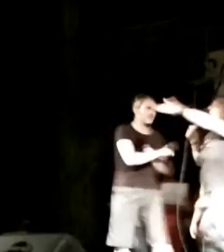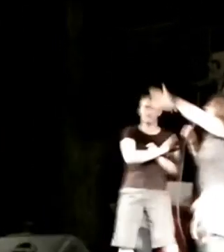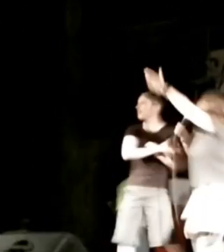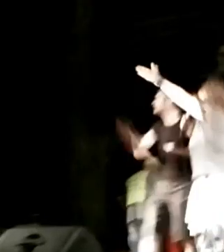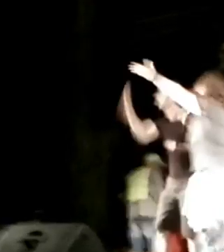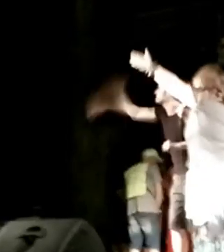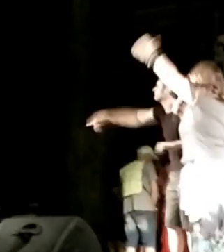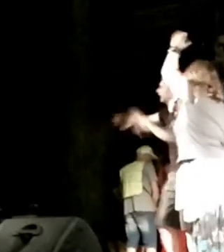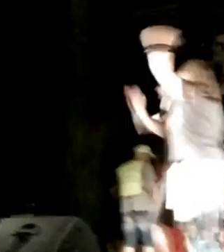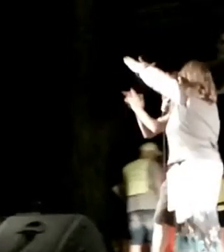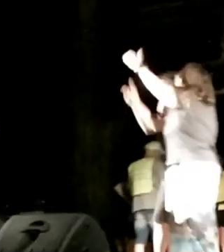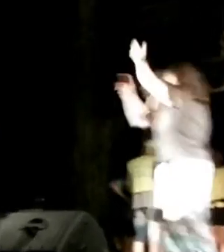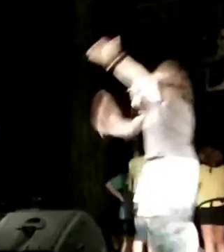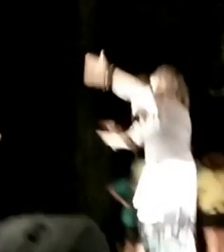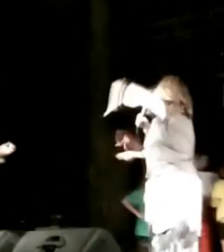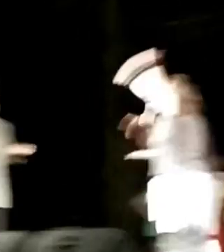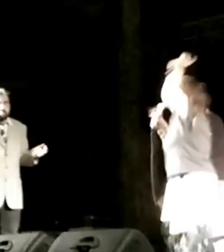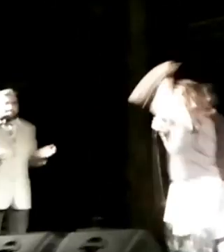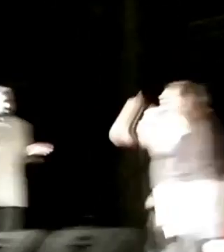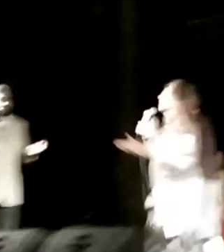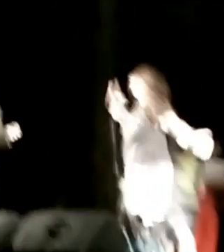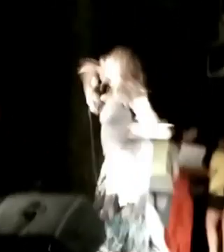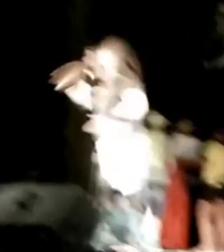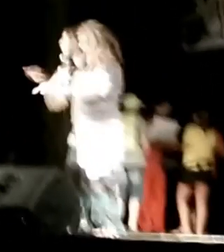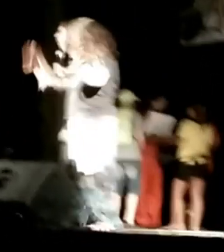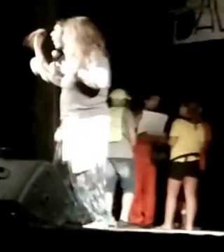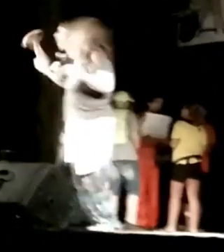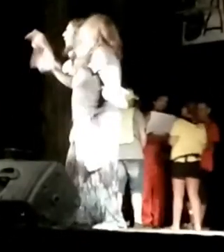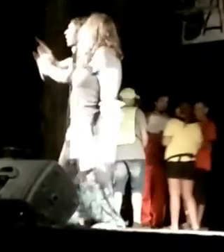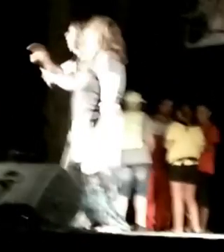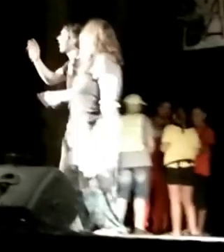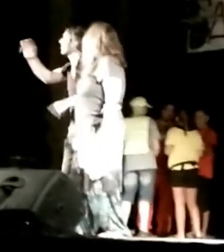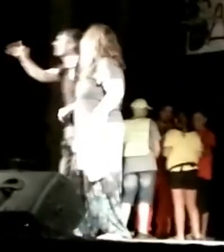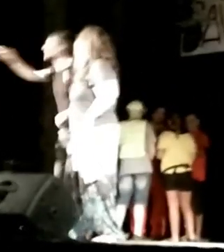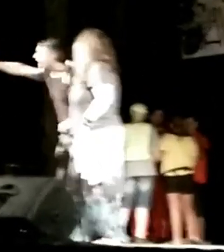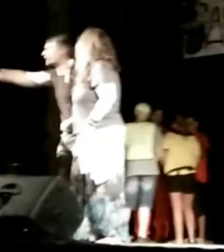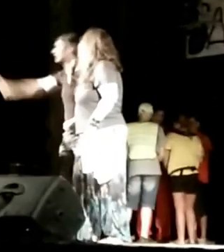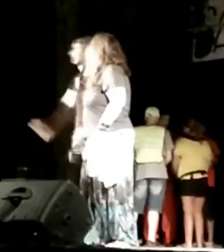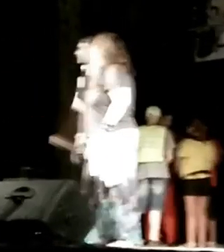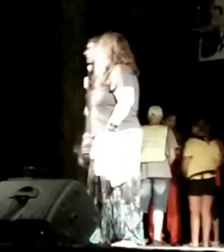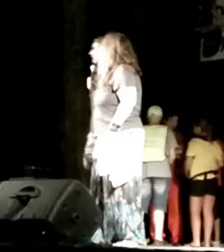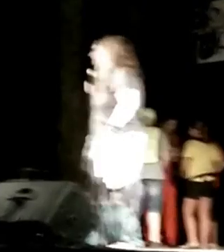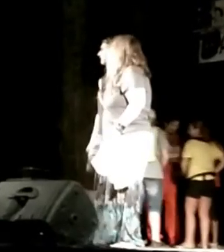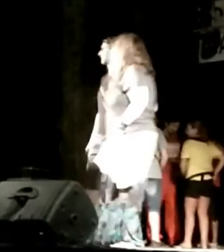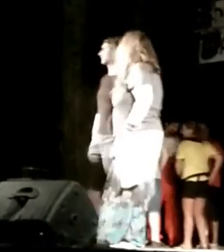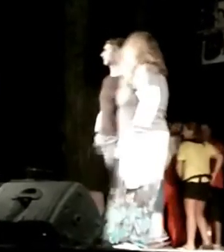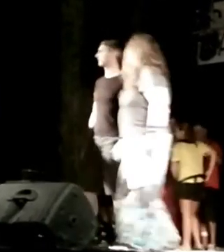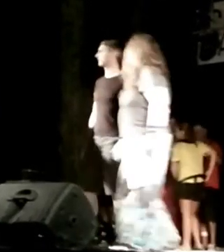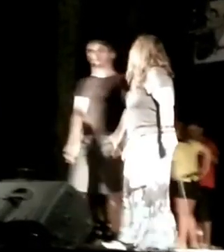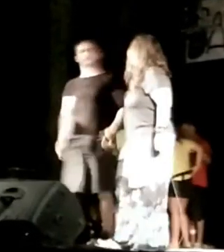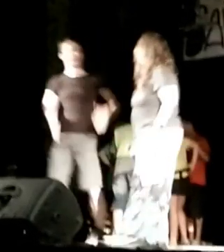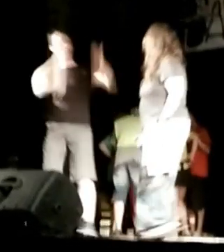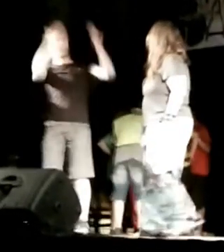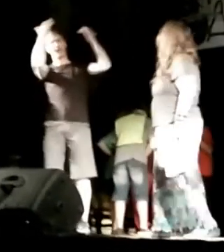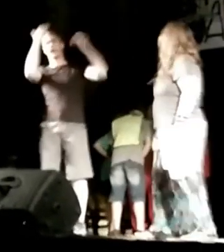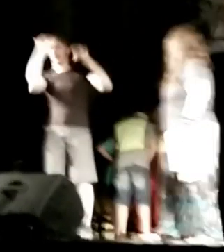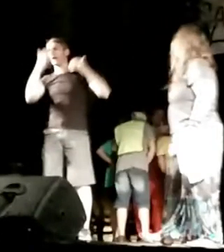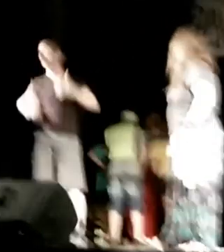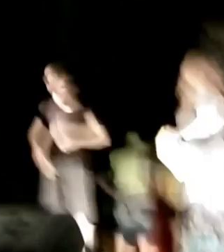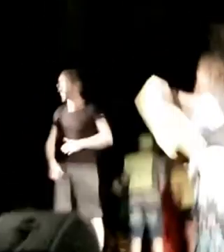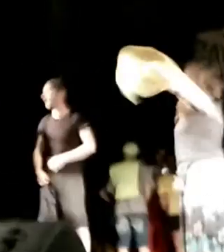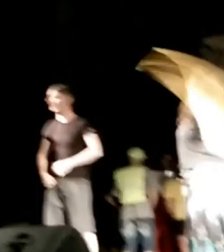Esteu tancant escoles, esteu tancant hospitals. L'única cosa que ha de tancar escoles és sí, eh? Home, a veure... Ja no m'era